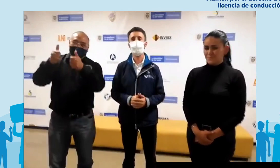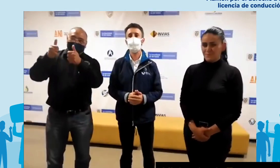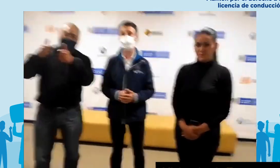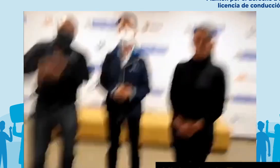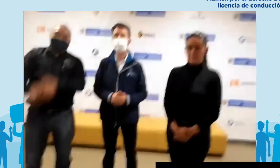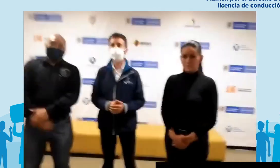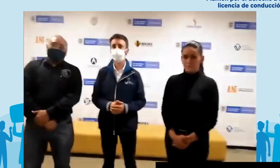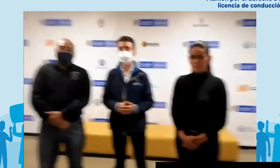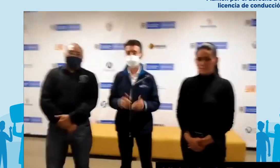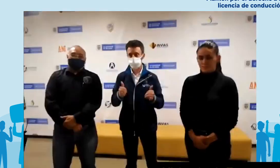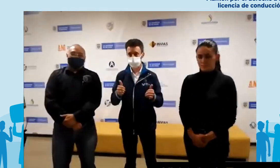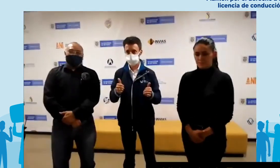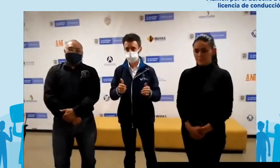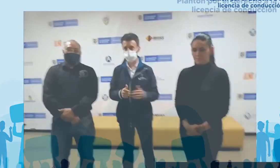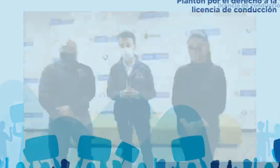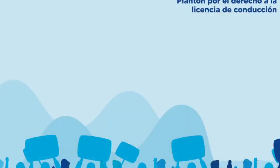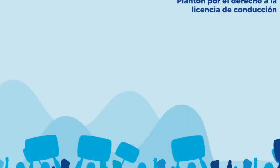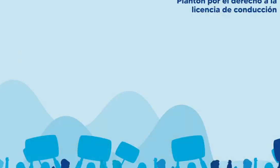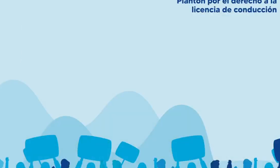muchas gracias